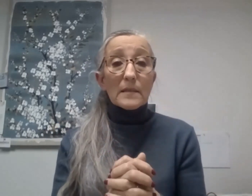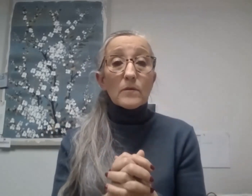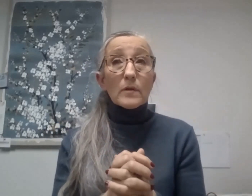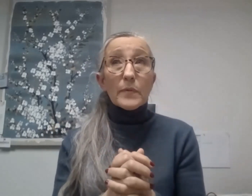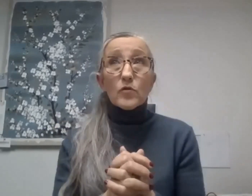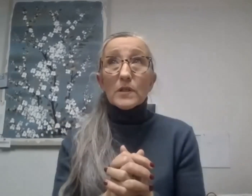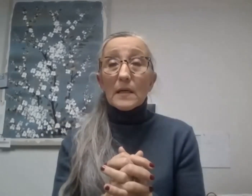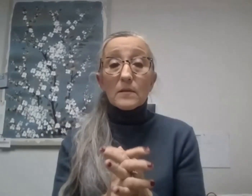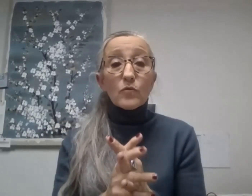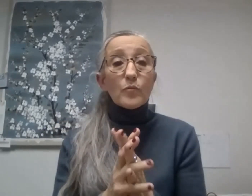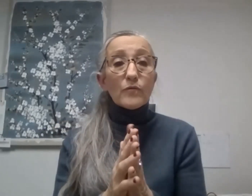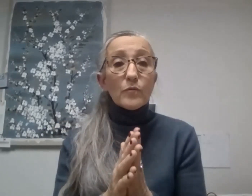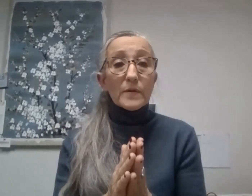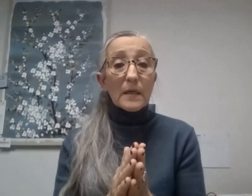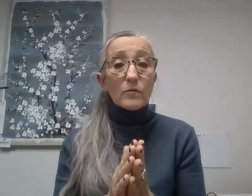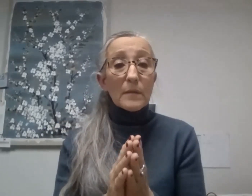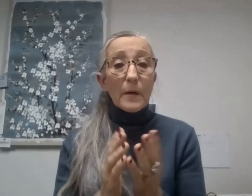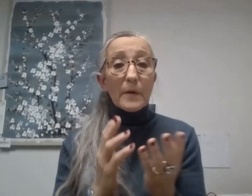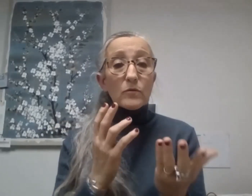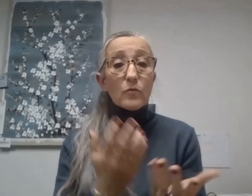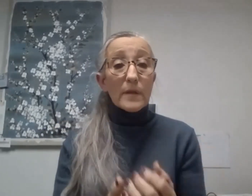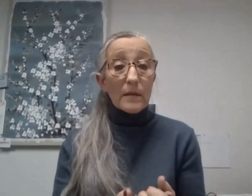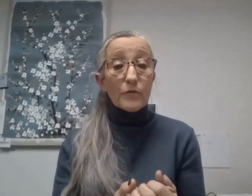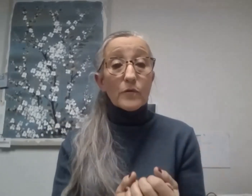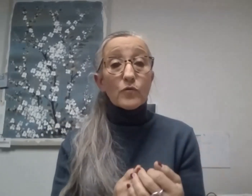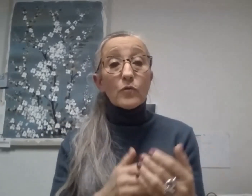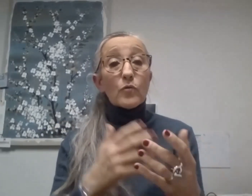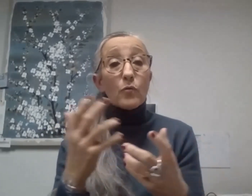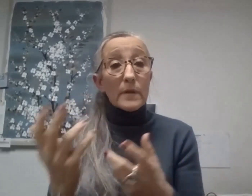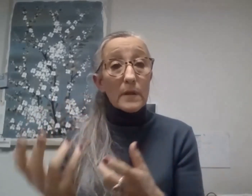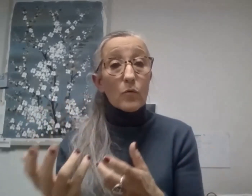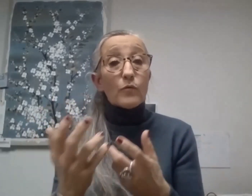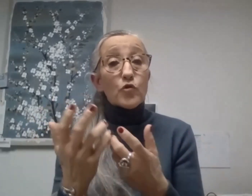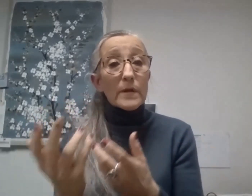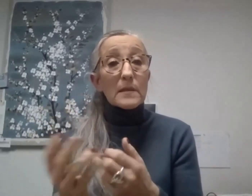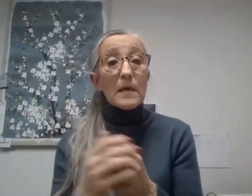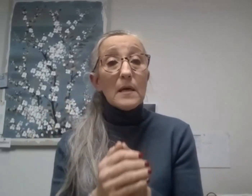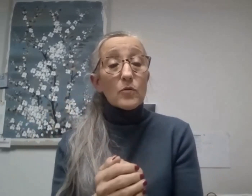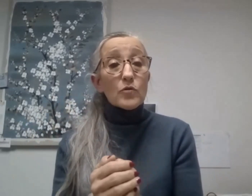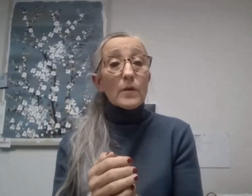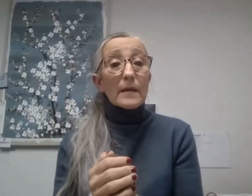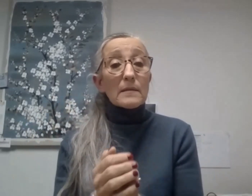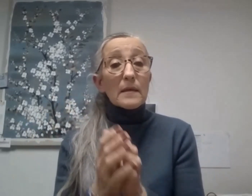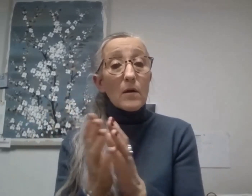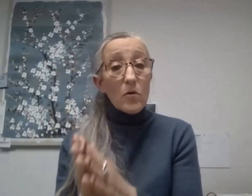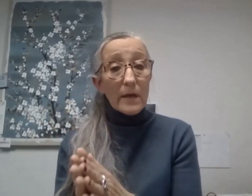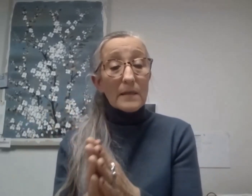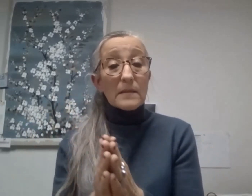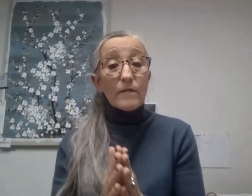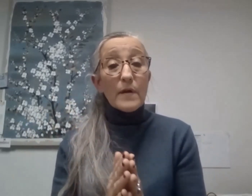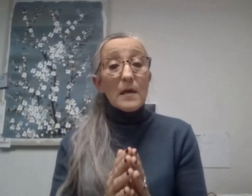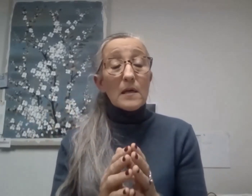sont scolarisés dans les PJS. Donc, pour vous montrer que ce n'est pas parce que l'on est un enfant sourd que l'on choisit une scolarité